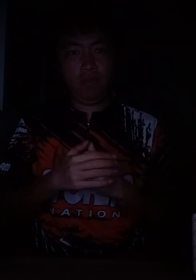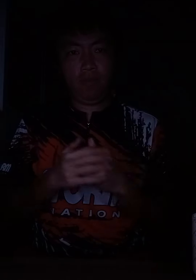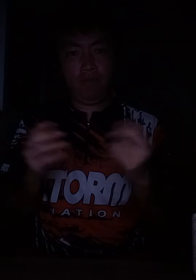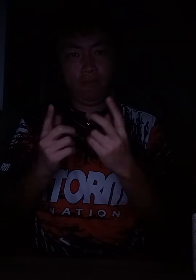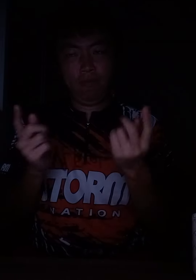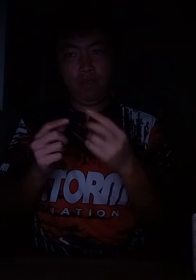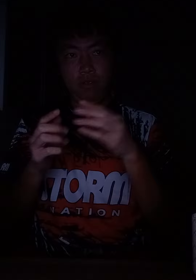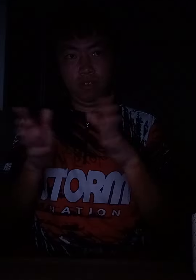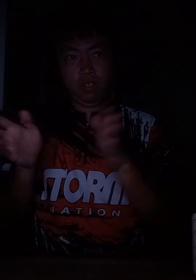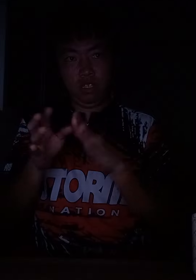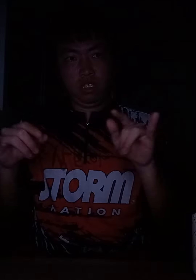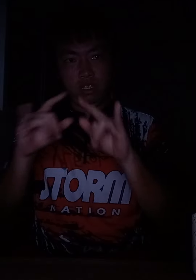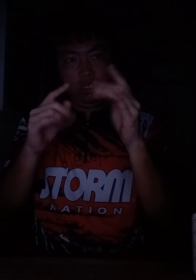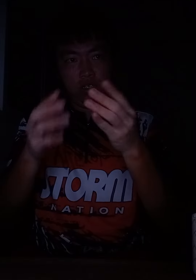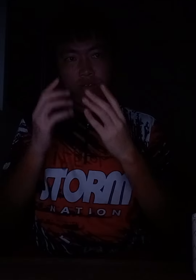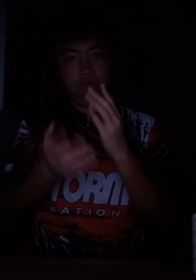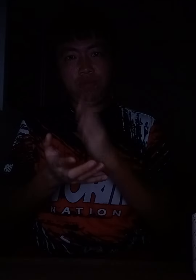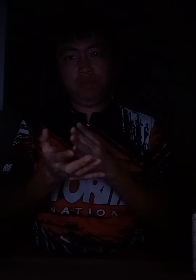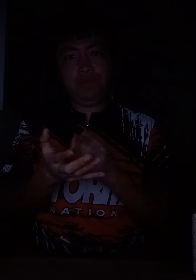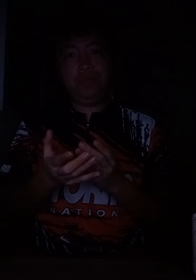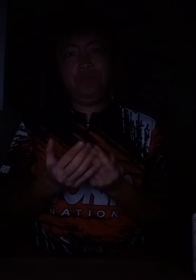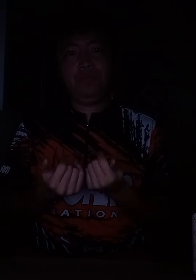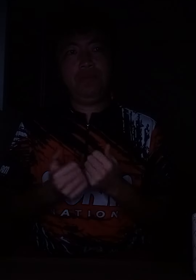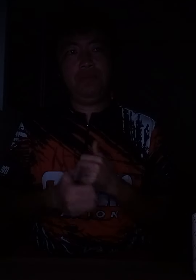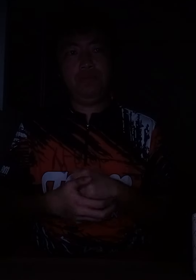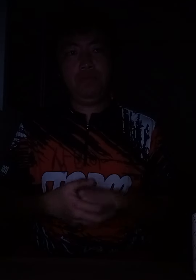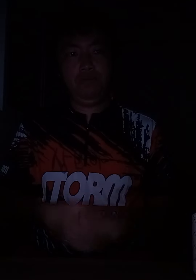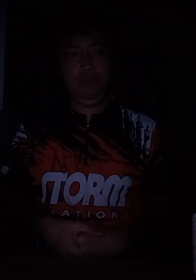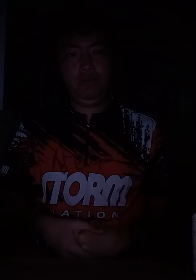법원은 구속영장을 발부했습니다. KBS 뉴스 신지수입니다.